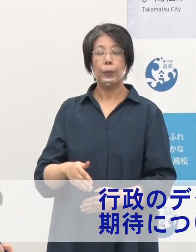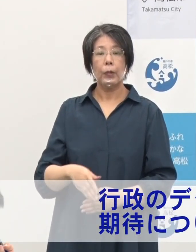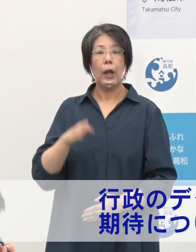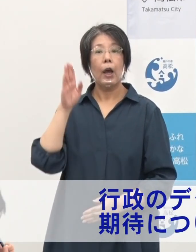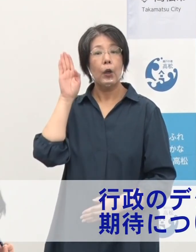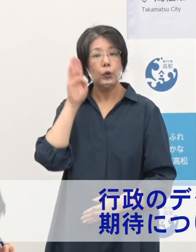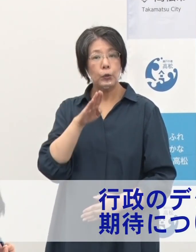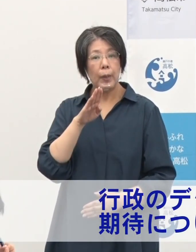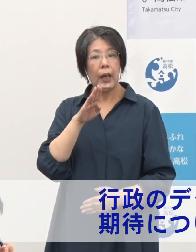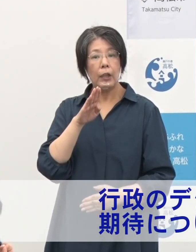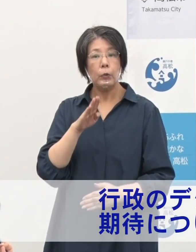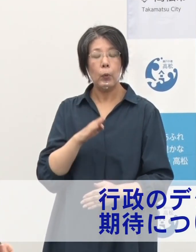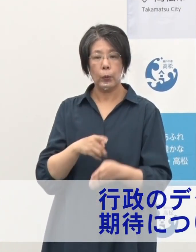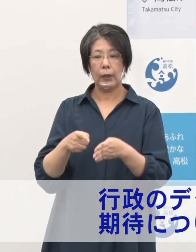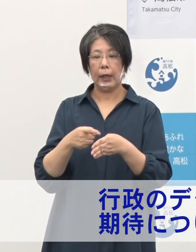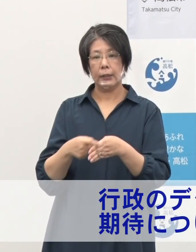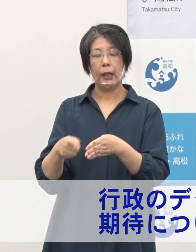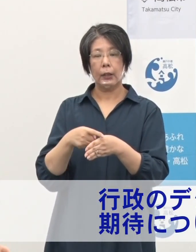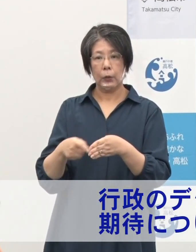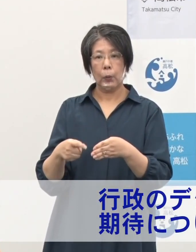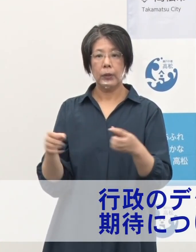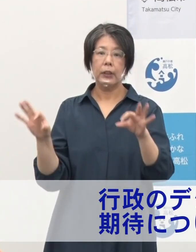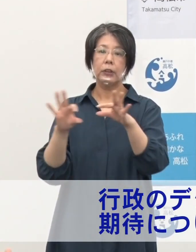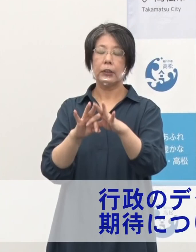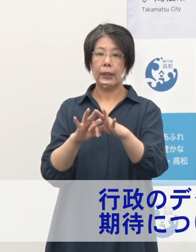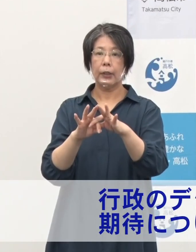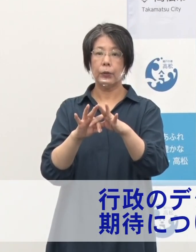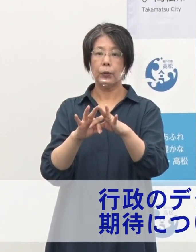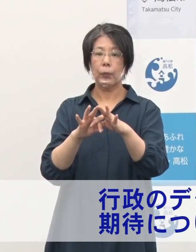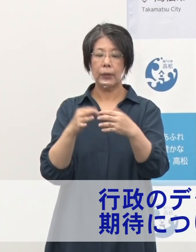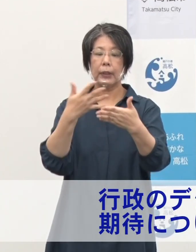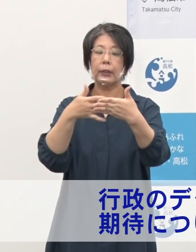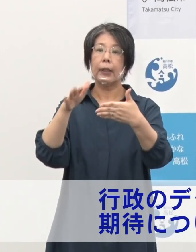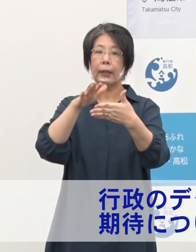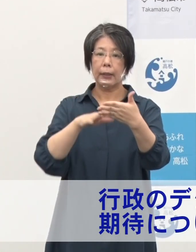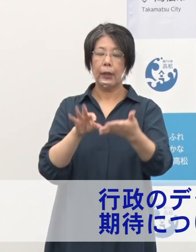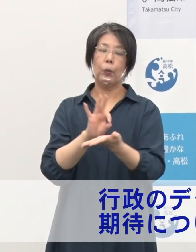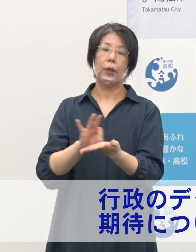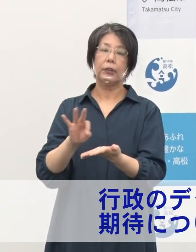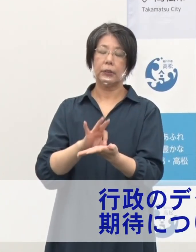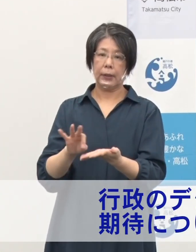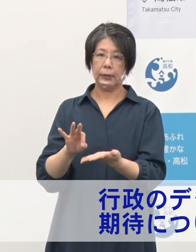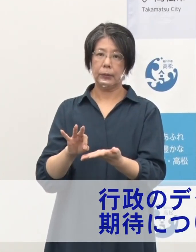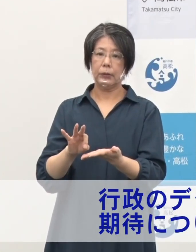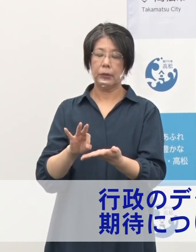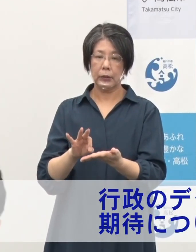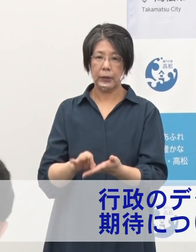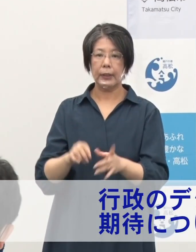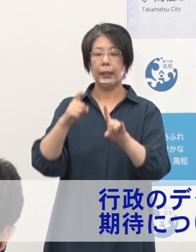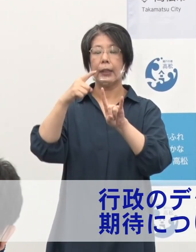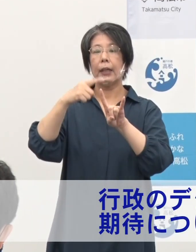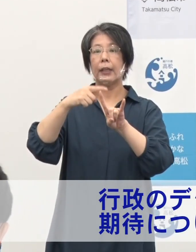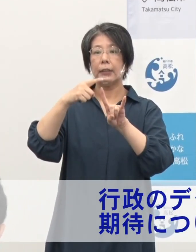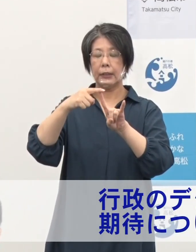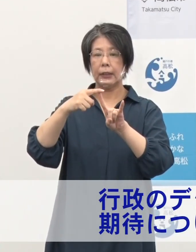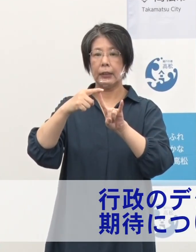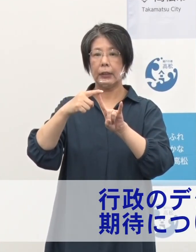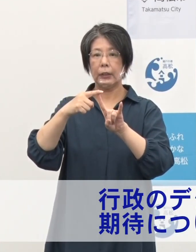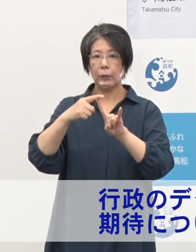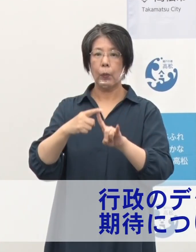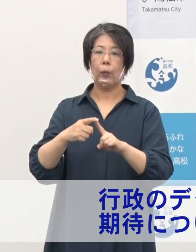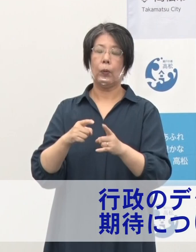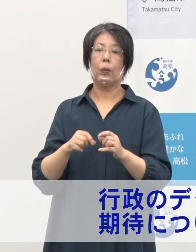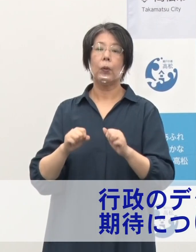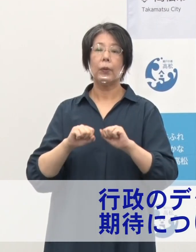ましてまぁで舌事務系化に向けて鋭意まちづくりを進めていこうとして歌時でございますのでこれを機会にまた